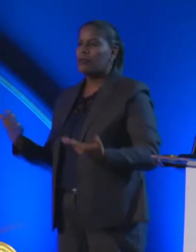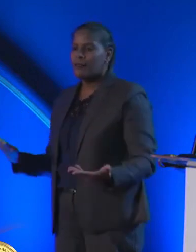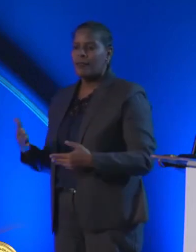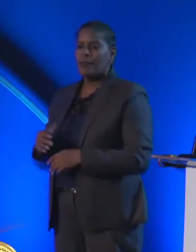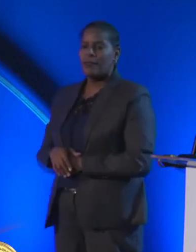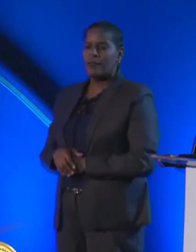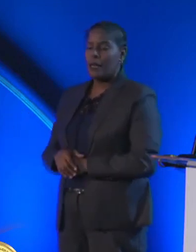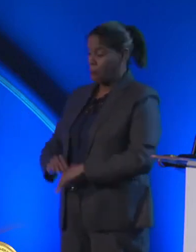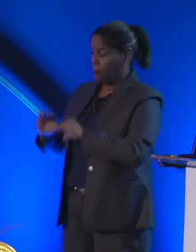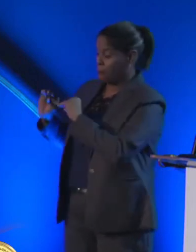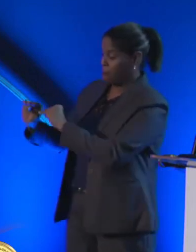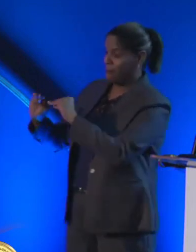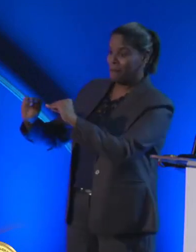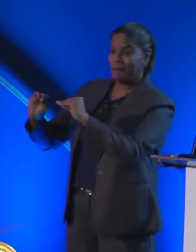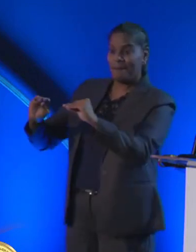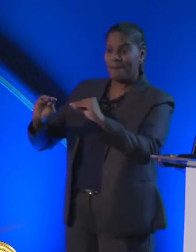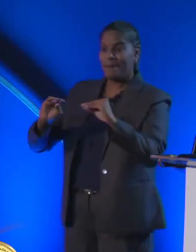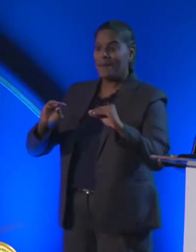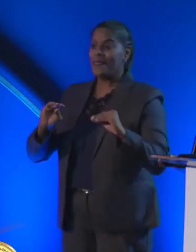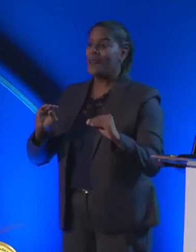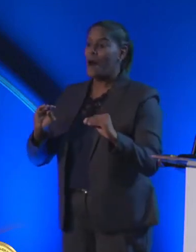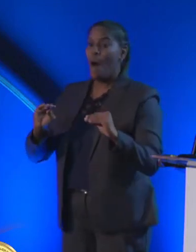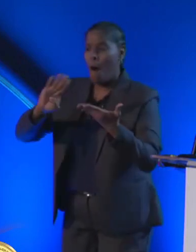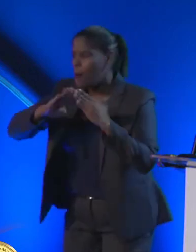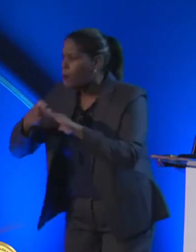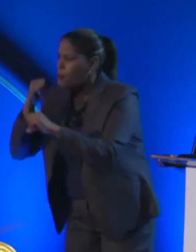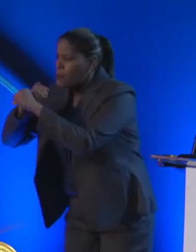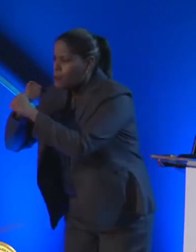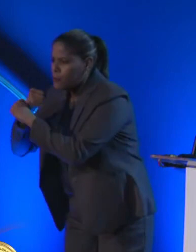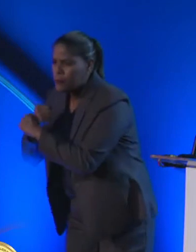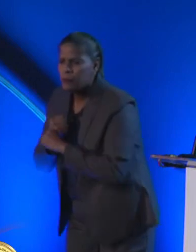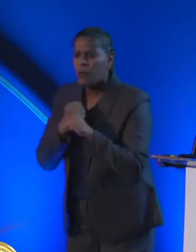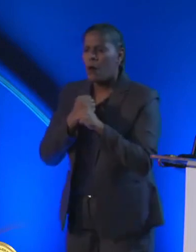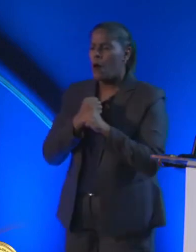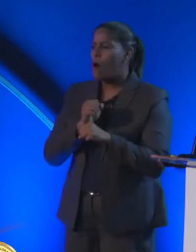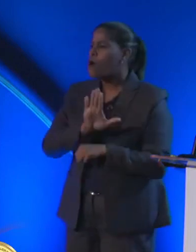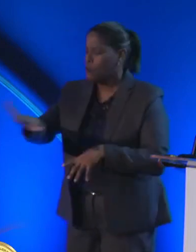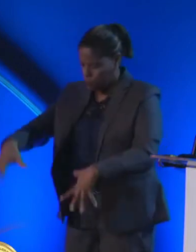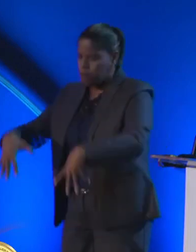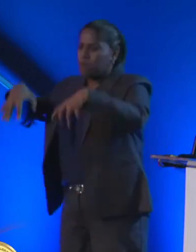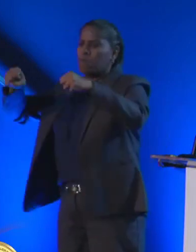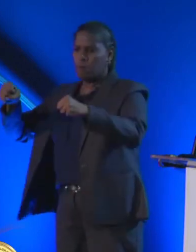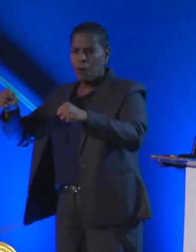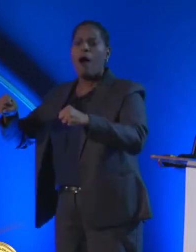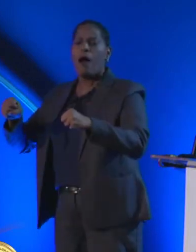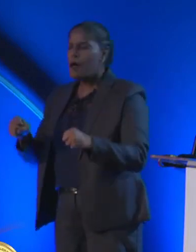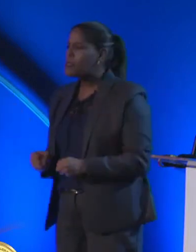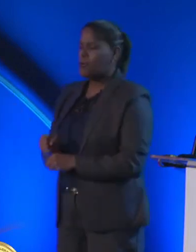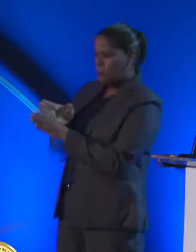la enseñanza a través de la labor comunitaria a través de sus emprendimientos de